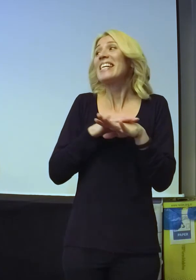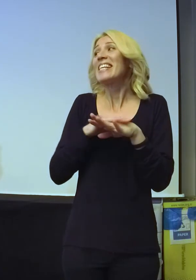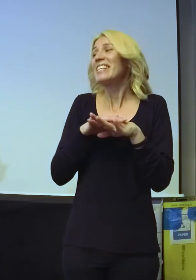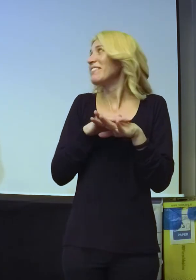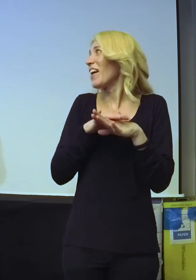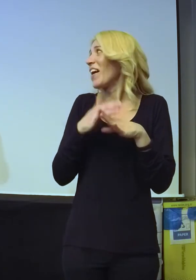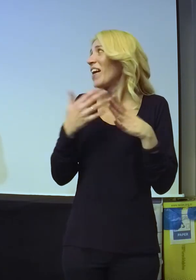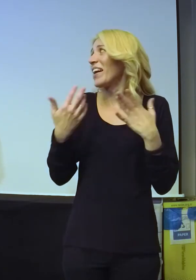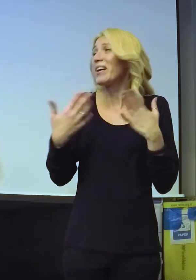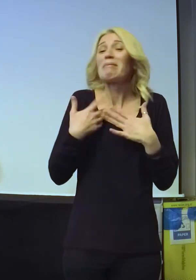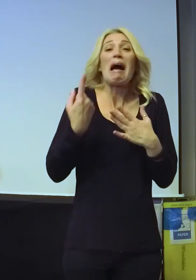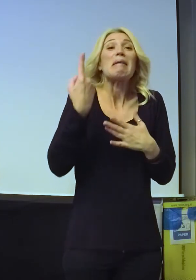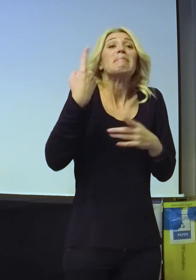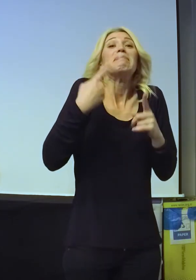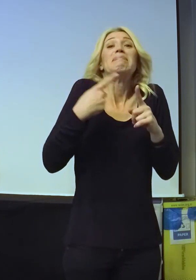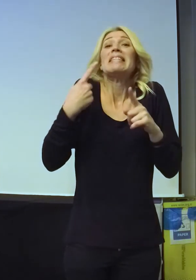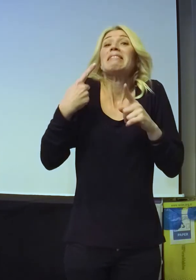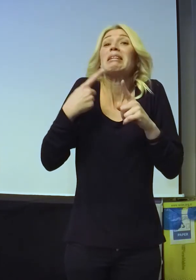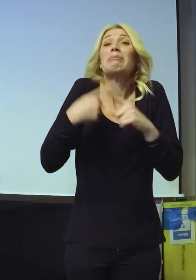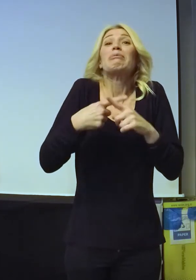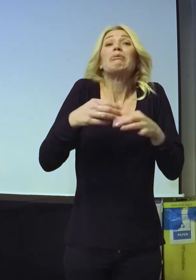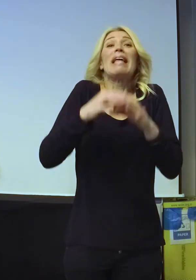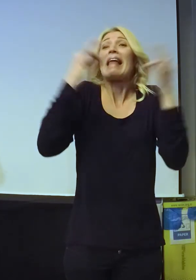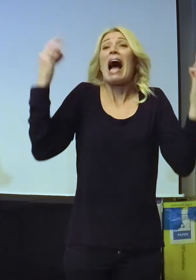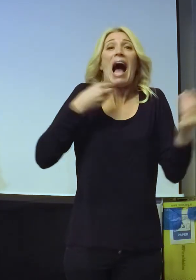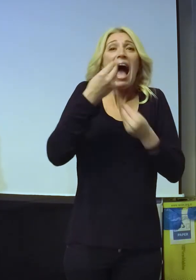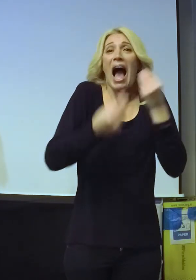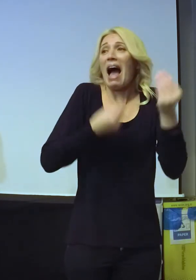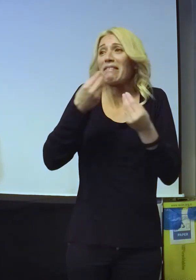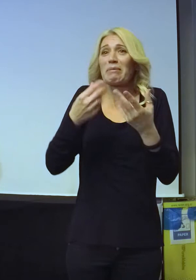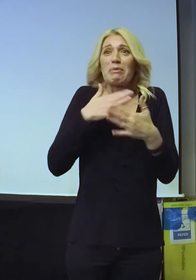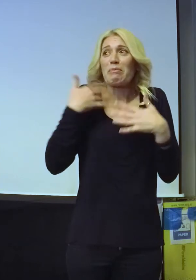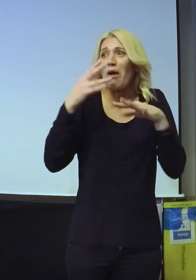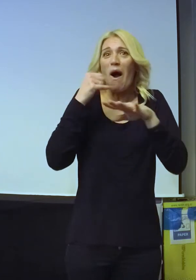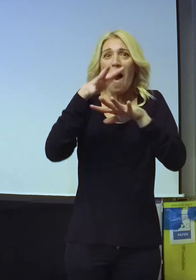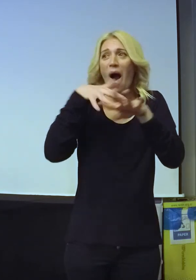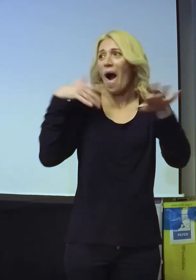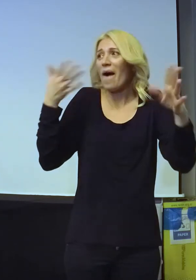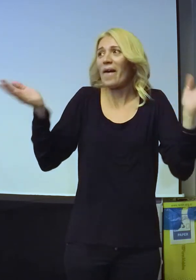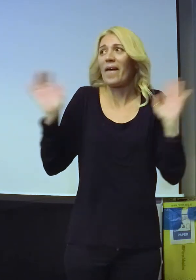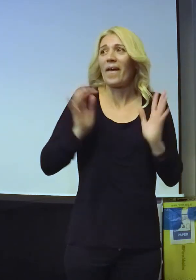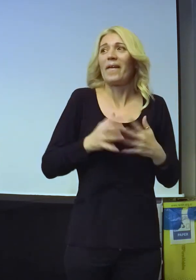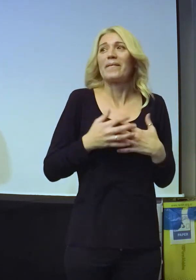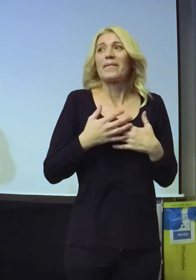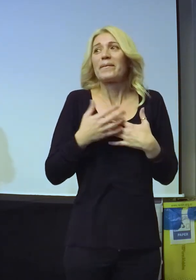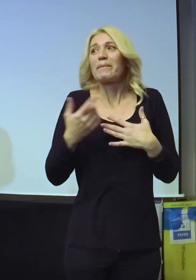Izvinite, ja sam se svakako zbunio, meni je ovo prvi put da javno pričam ovako ispred dosta puno